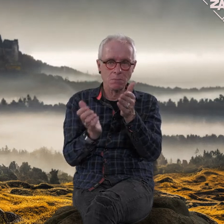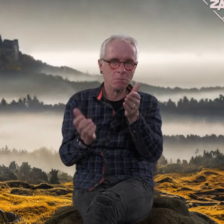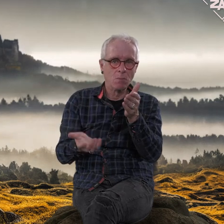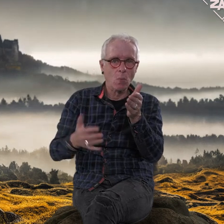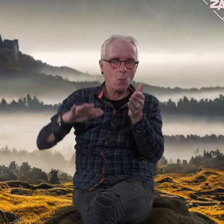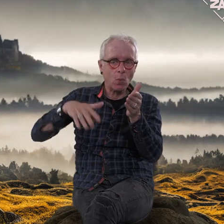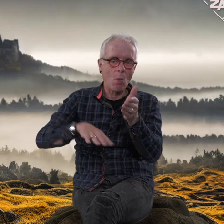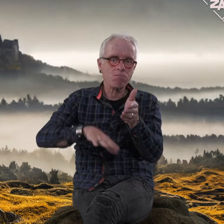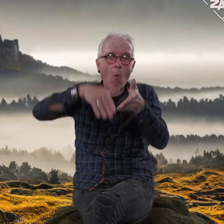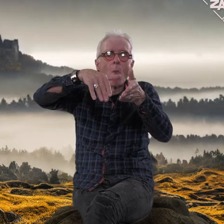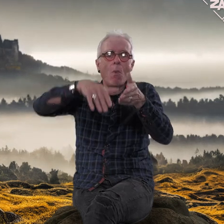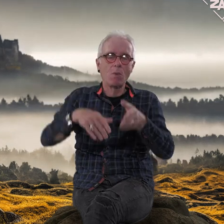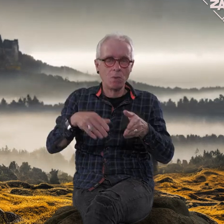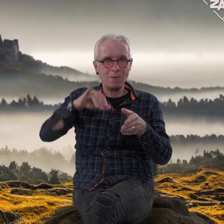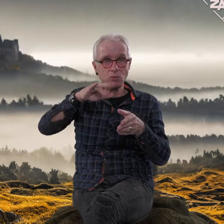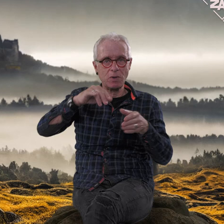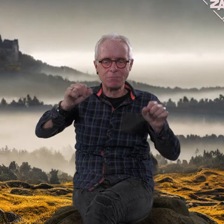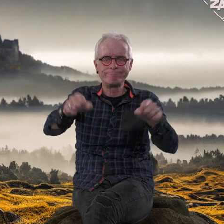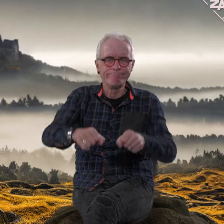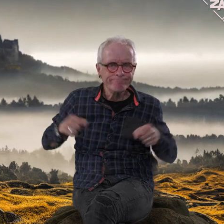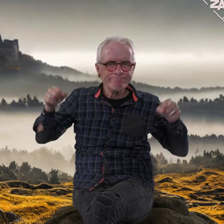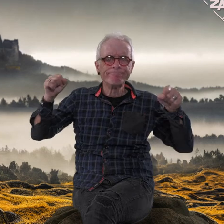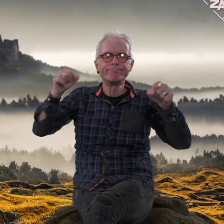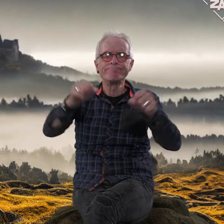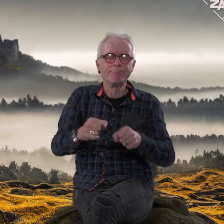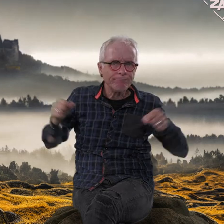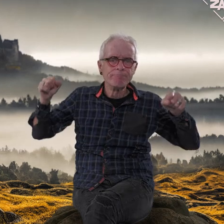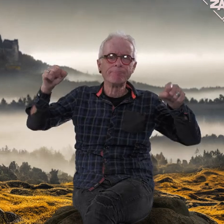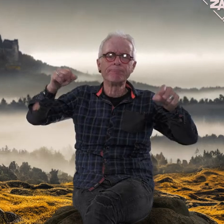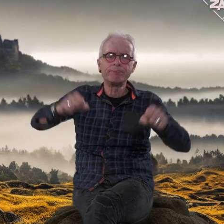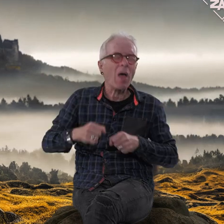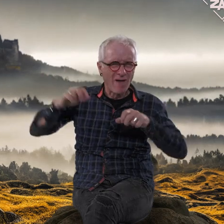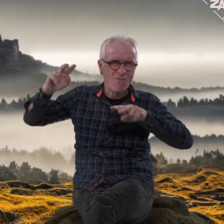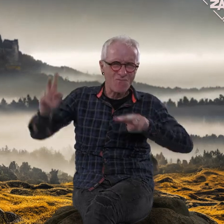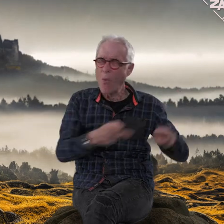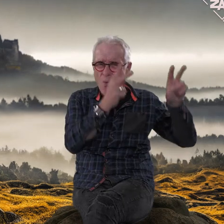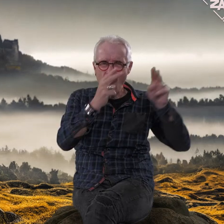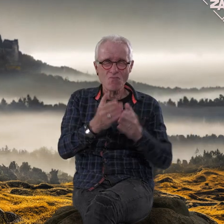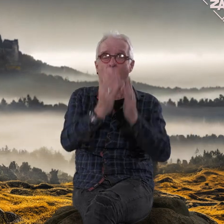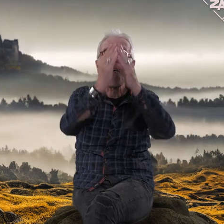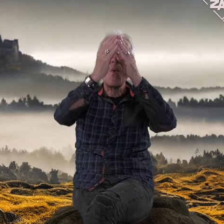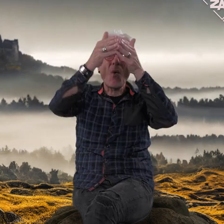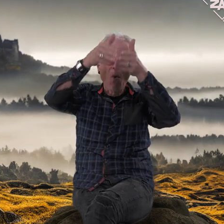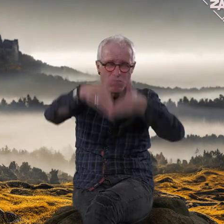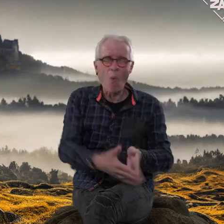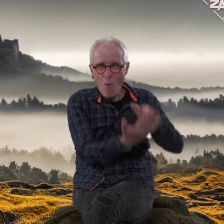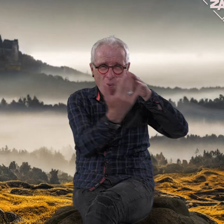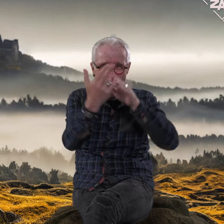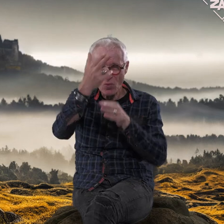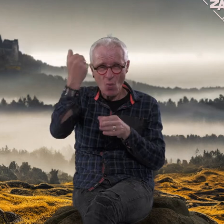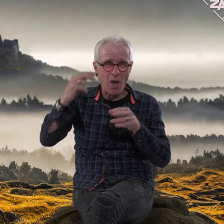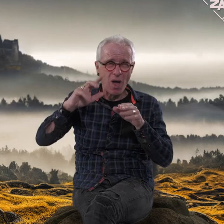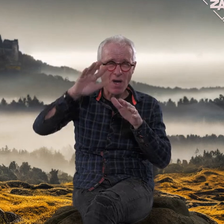et Julien se mit à ramer. A chaque coup d'aviron, le ressac des flots la soulevait par l'avant. L'eau, plus noire que de l'encre,